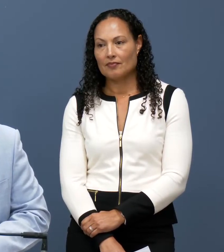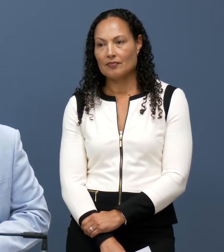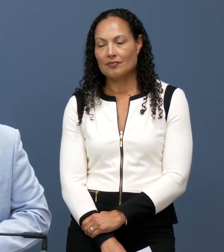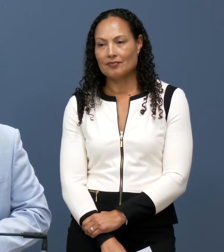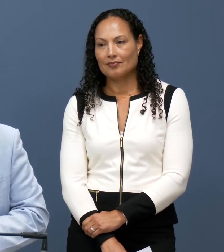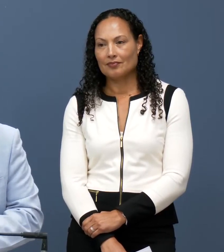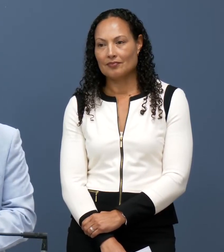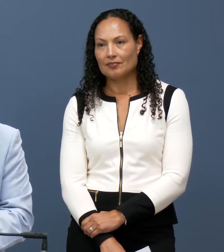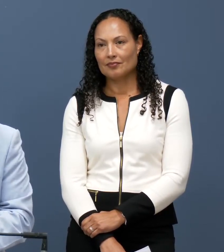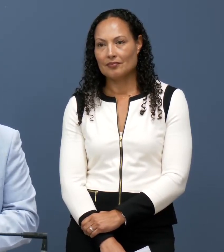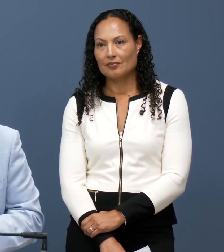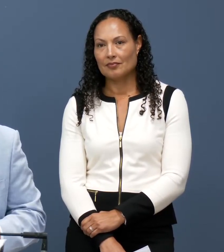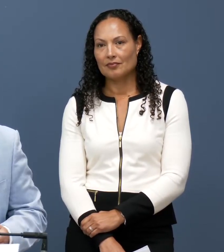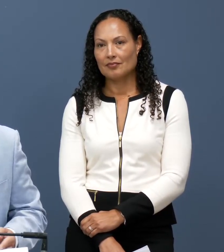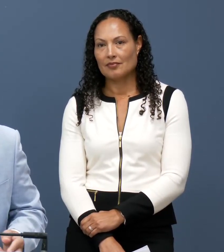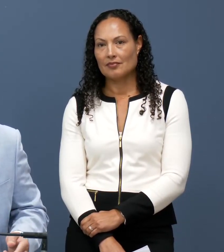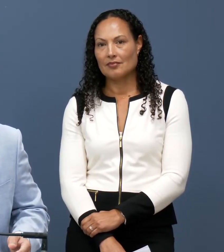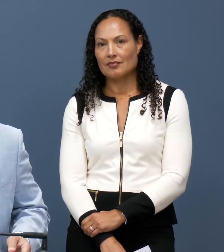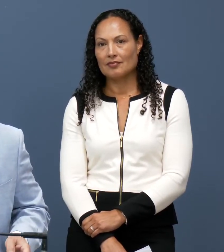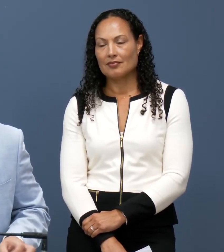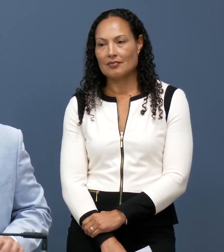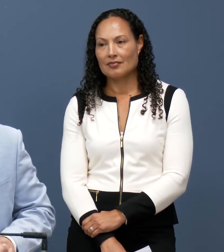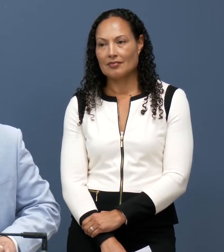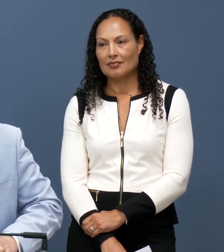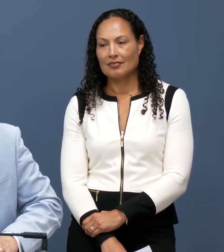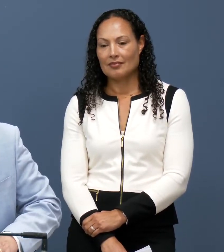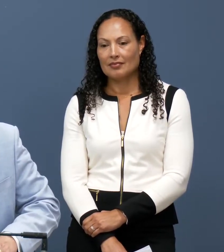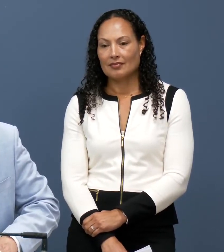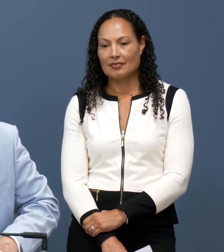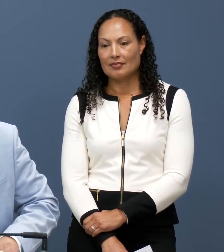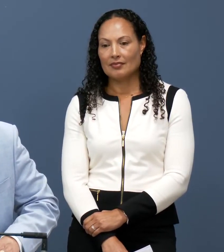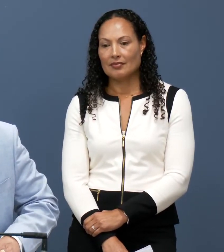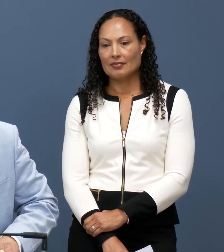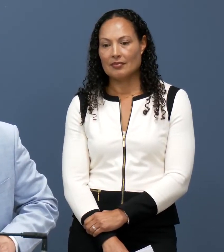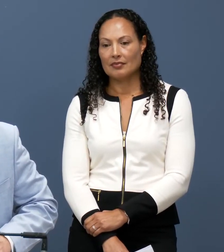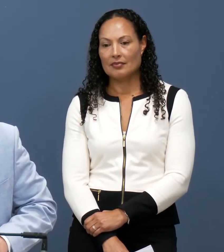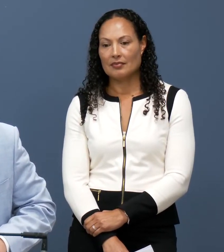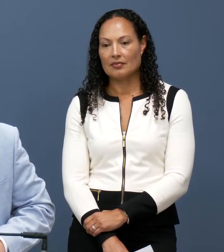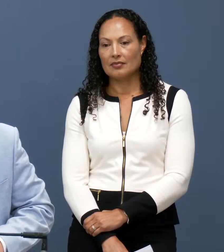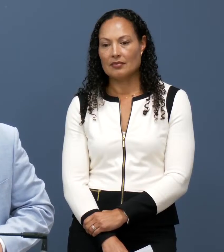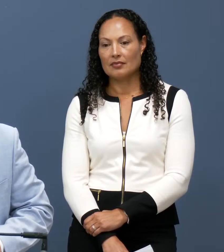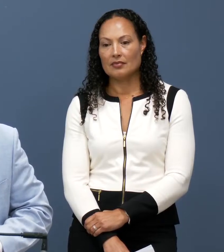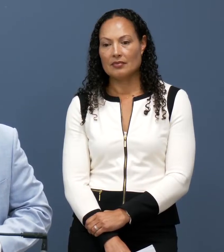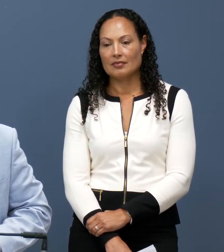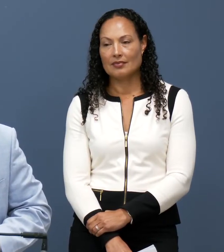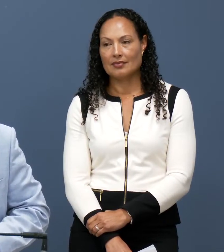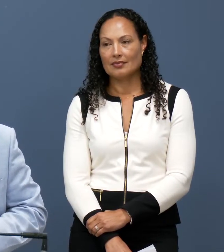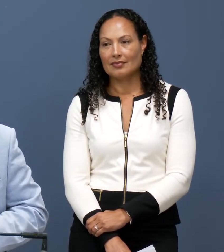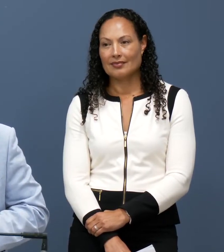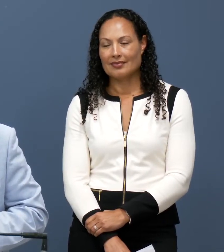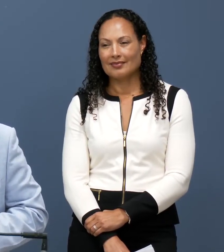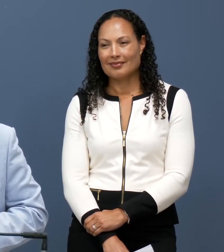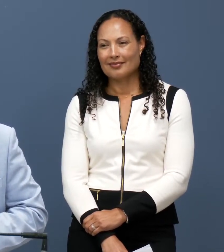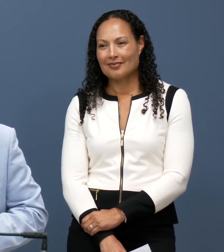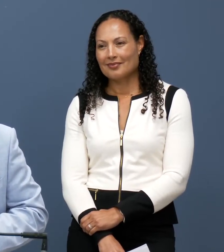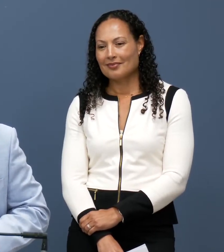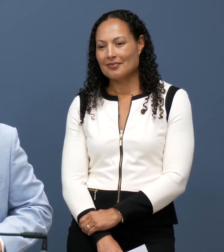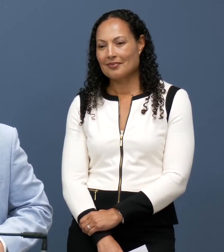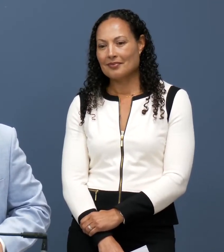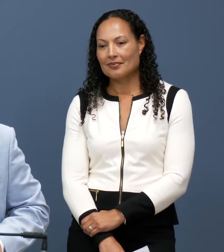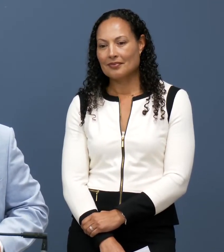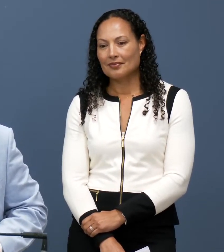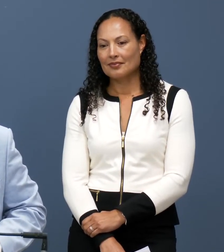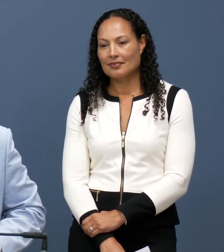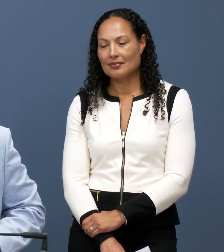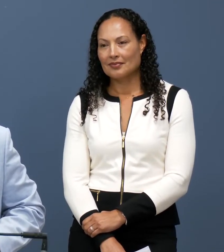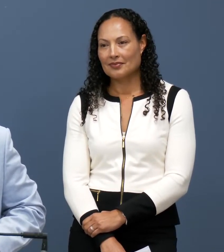កម្លាំងរួមគ្នានេះយើងក៏បានសម្រេចលទ្ធផលជាទីមោទនៈបាទបើទោះបីជាយ៉ាងនេះក្តីមិនមែនលទ្ធផលនេះគឺជាជោគជ័យត្រចះត្រចង់ដោយអ្វីដែល